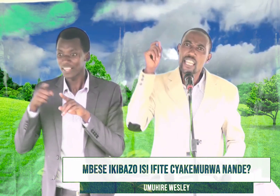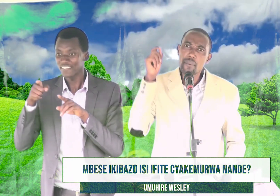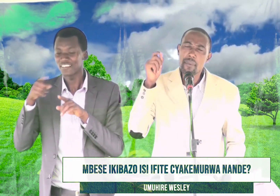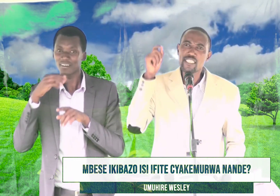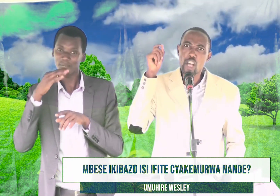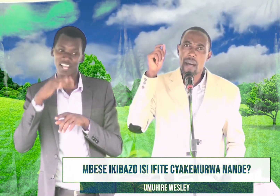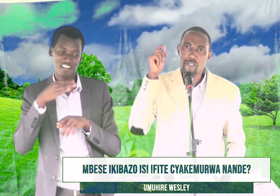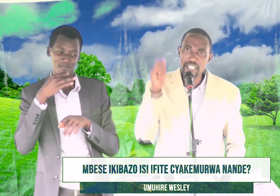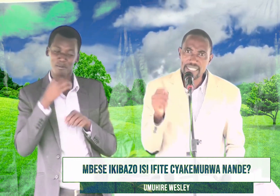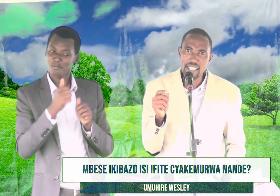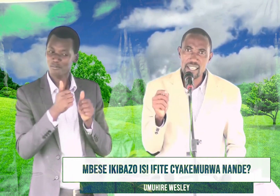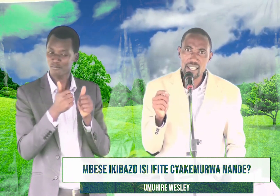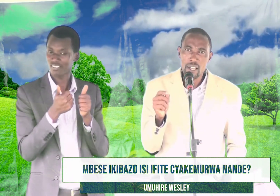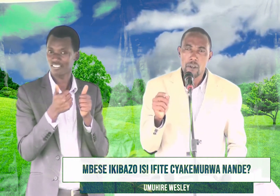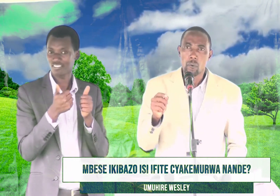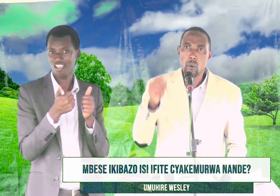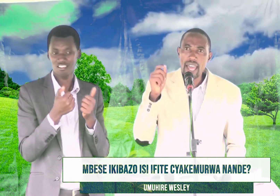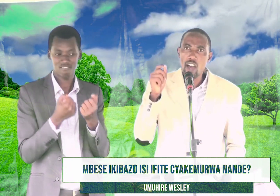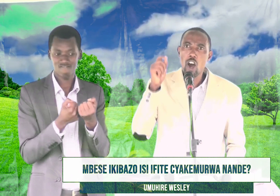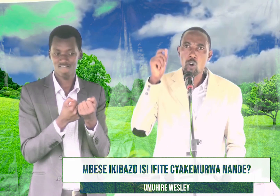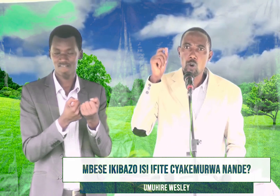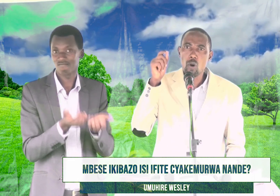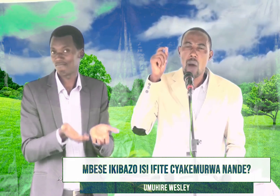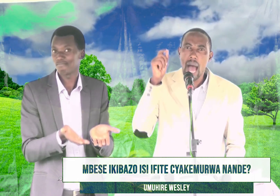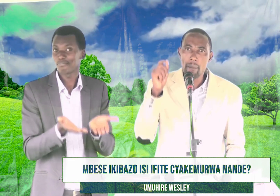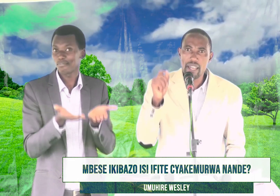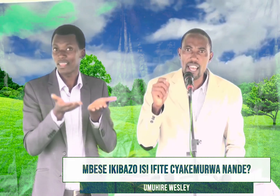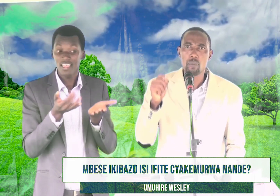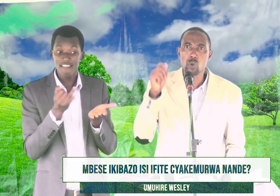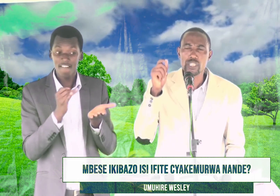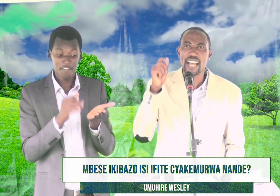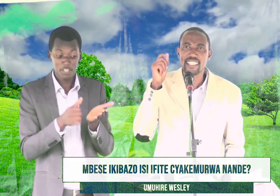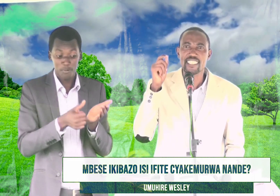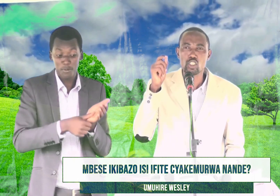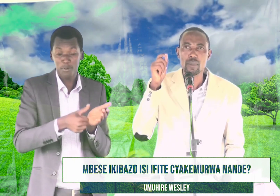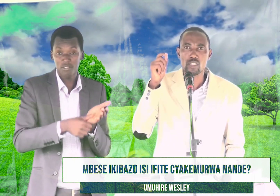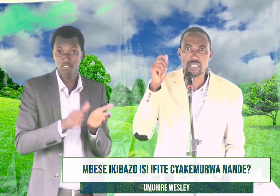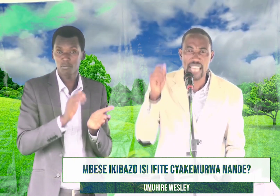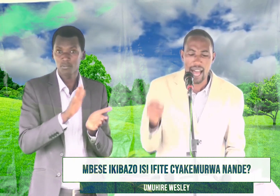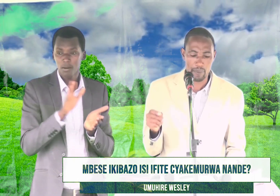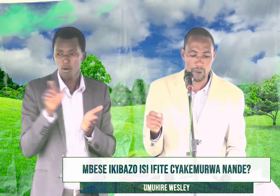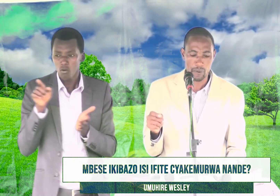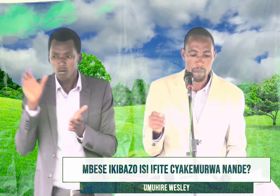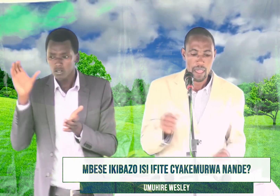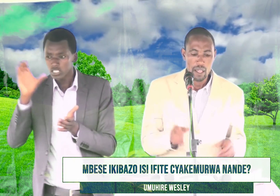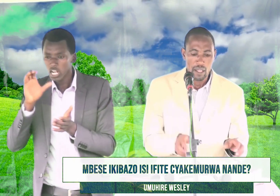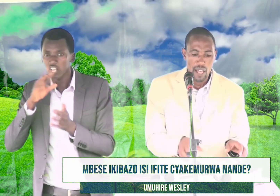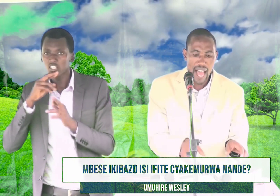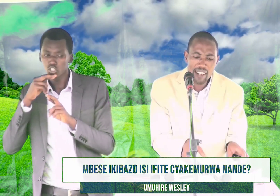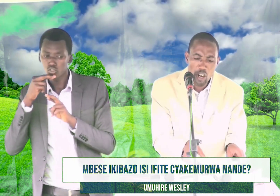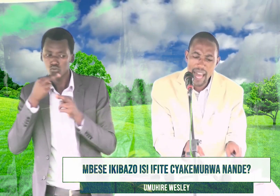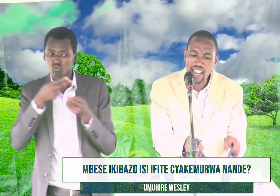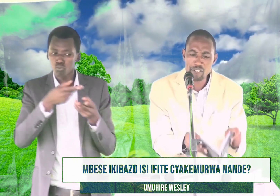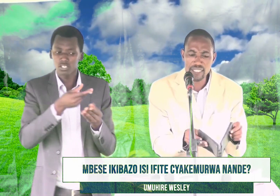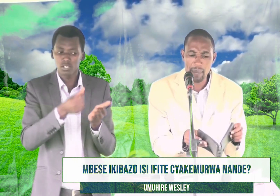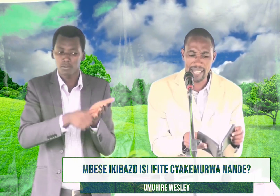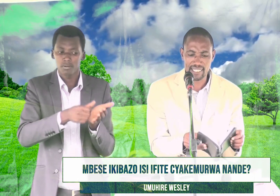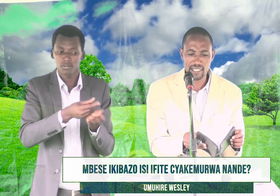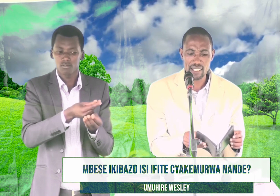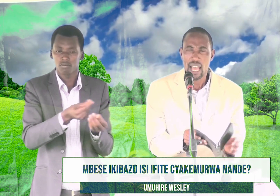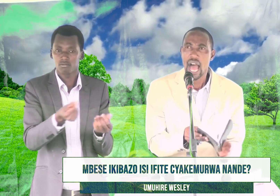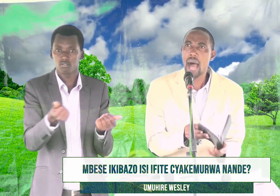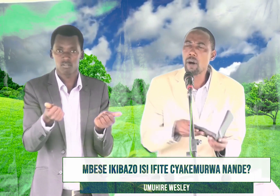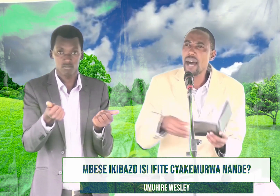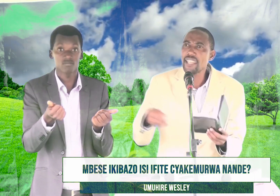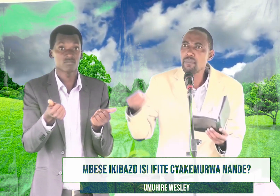Niba hari ibibazo bafite, weho ubu wa mbere mu gushaka igisubizo cyabyo. Hano baravuze